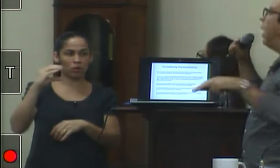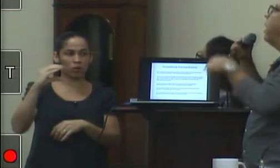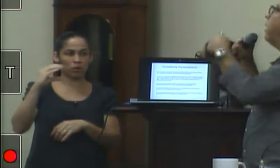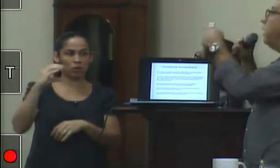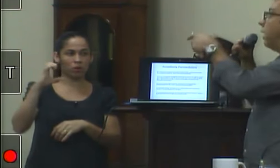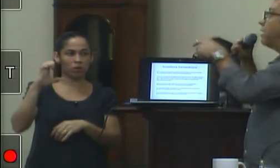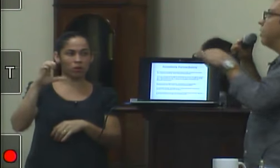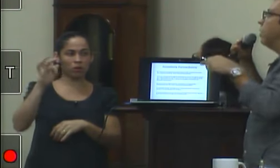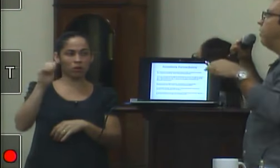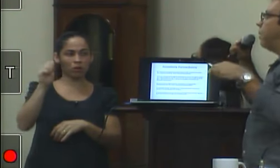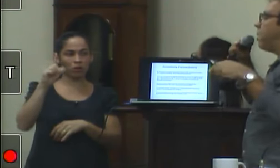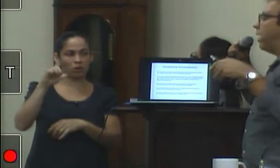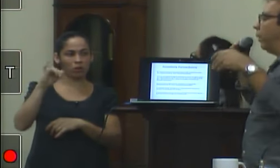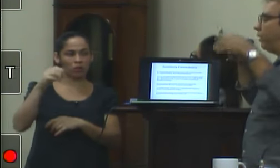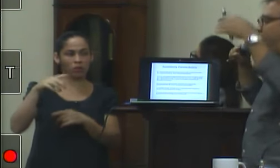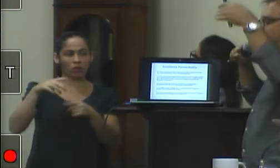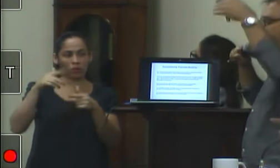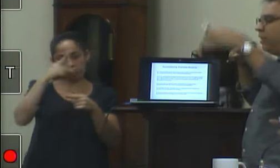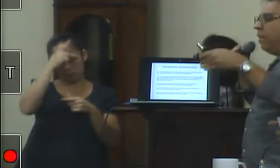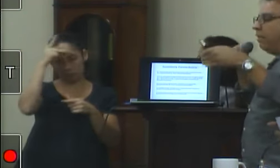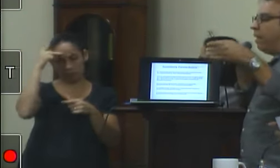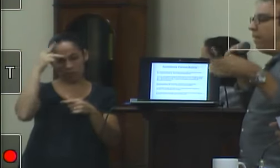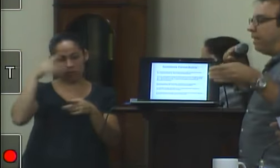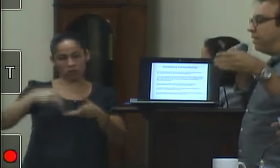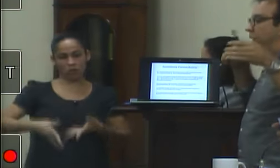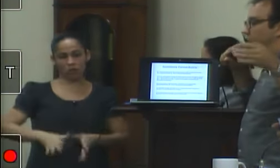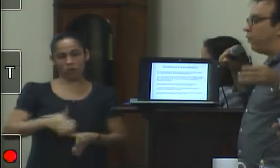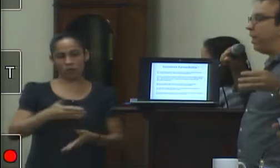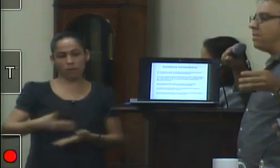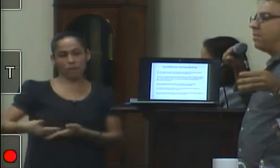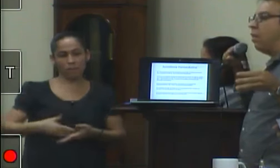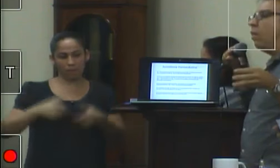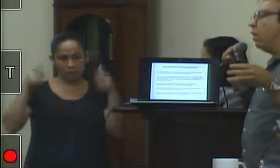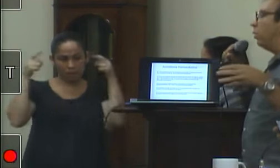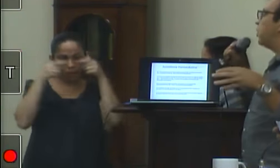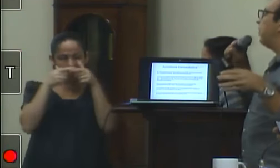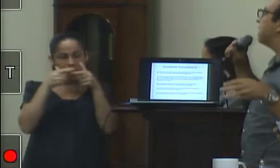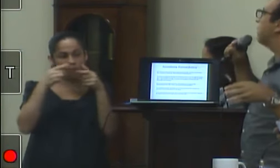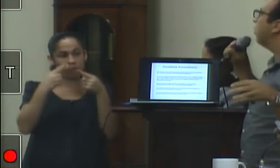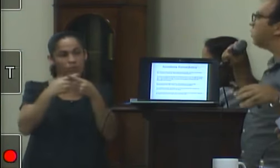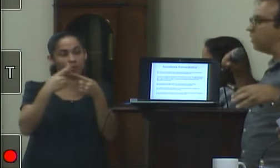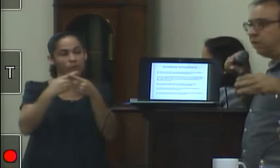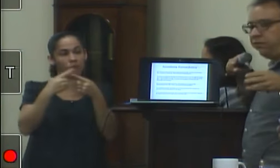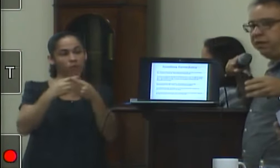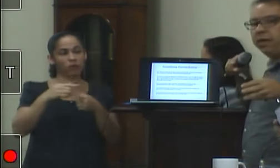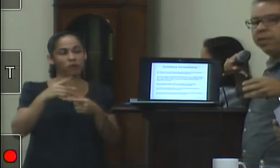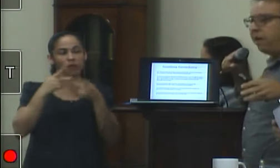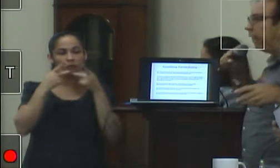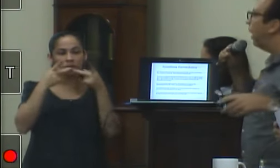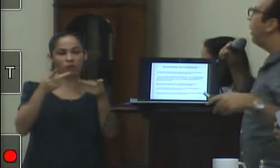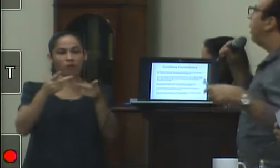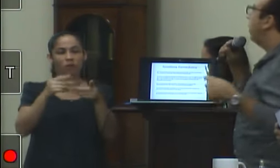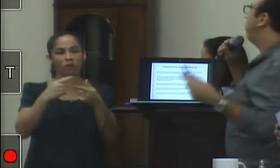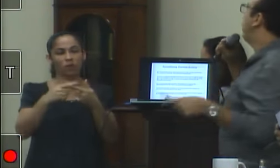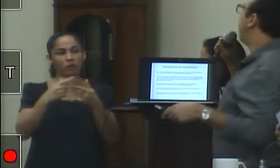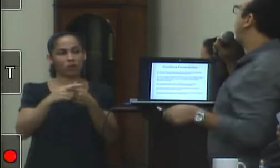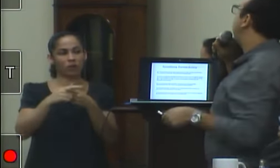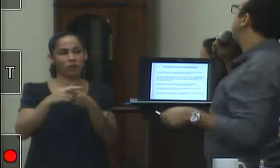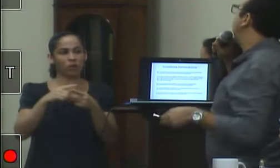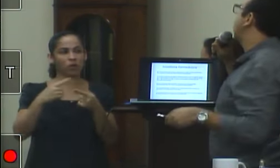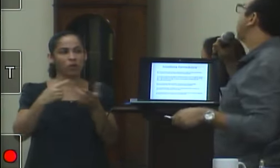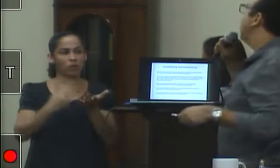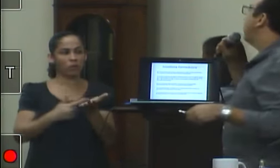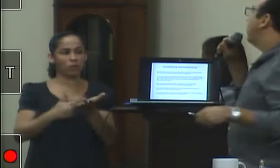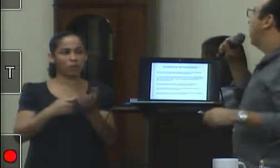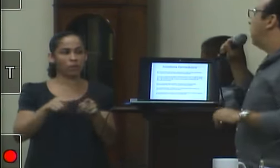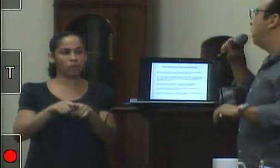tá? E a questão da febre amarela, porque às vezes vai aparecer notificação, notificação não significa, tá, que foram